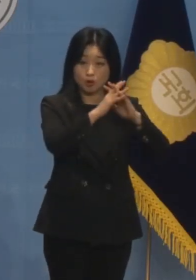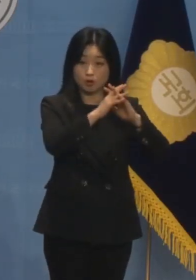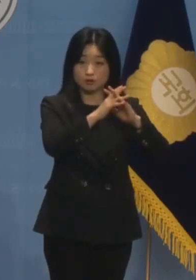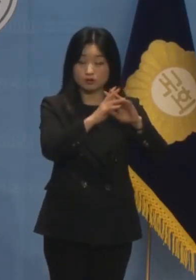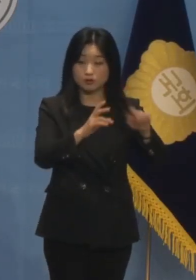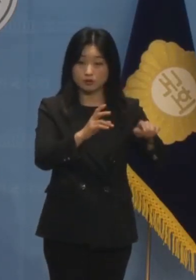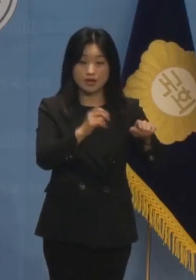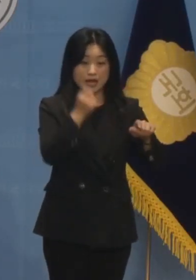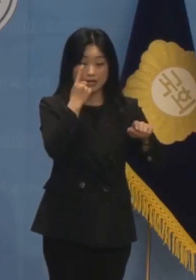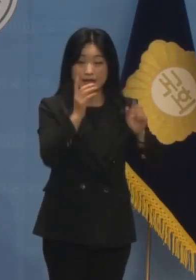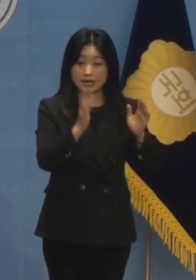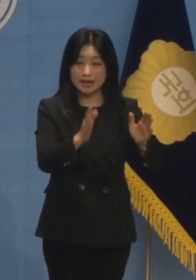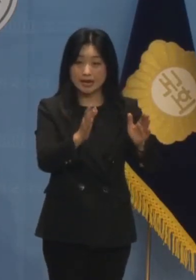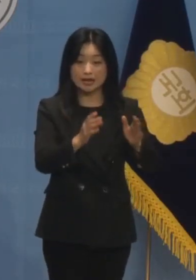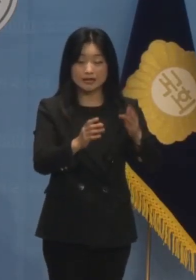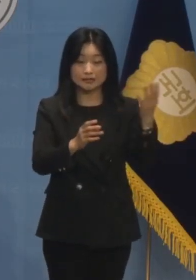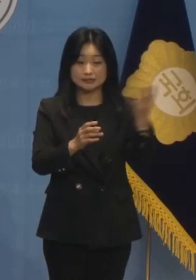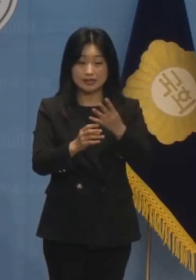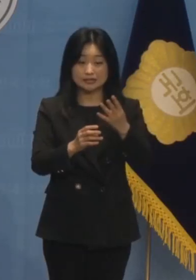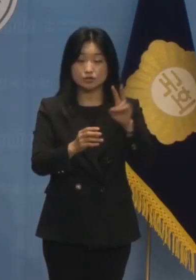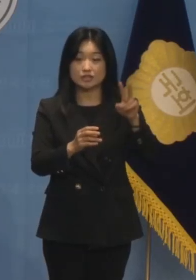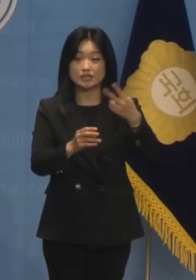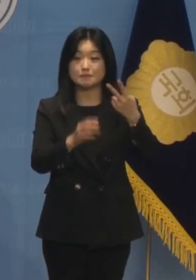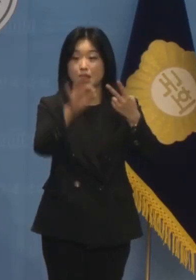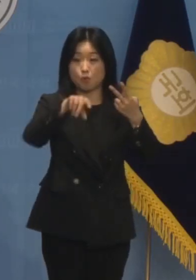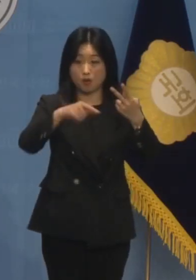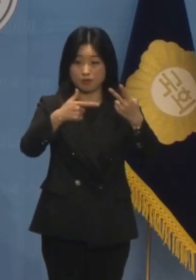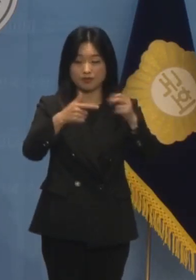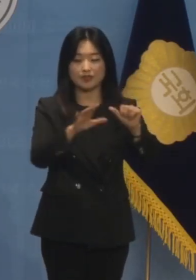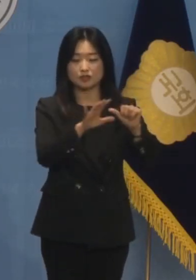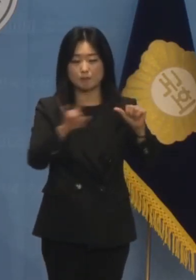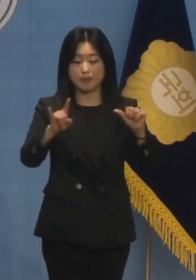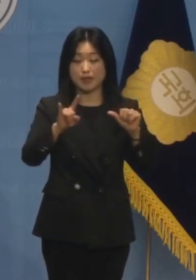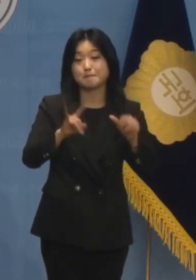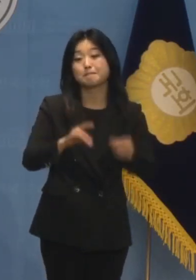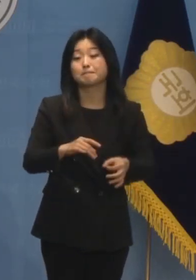동안 4,200원까지 5배가 뛰었습니다.